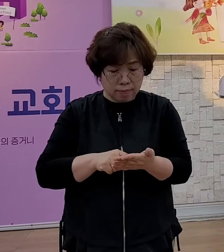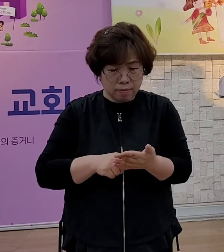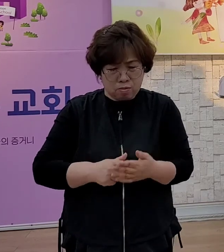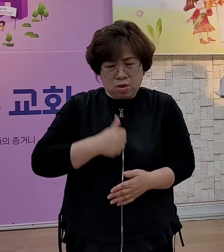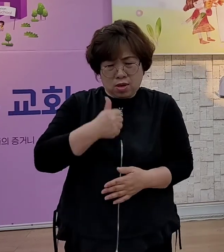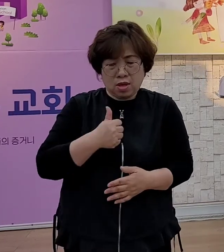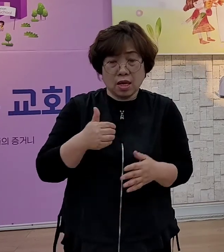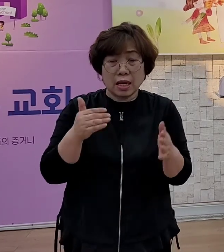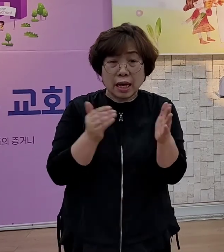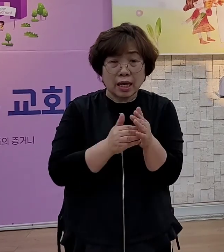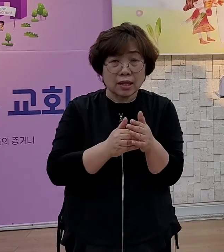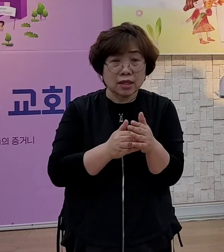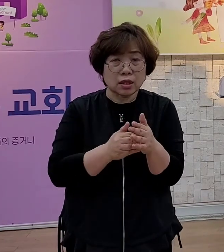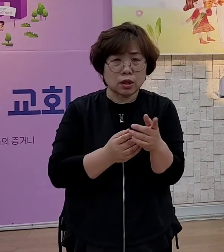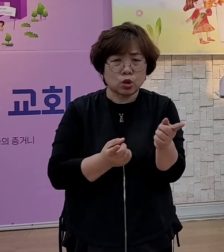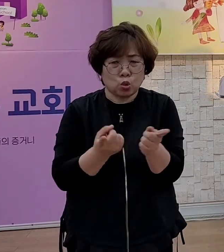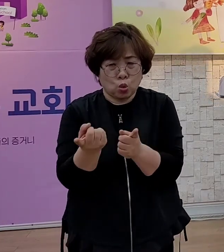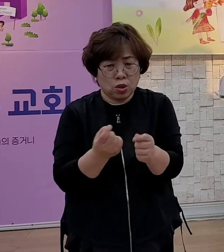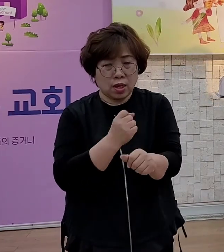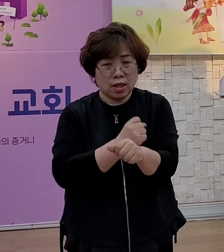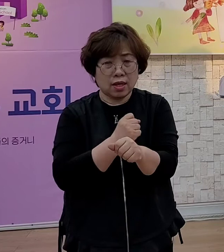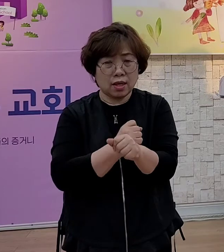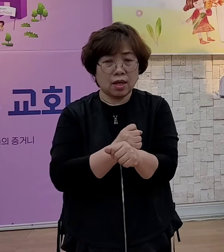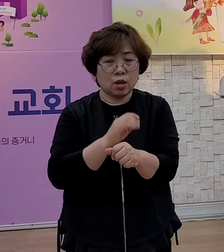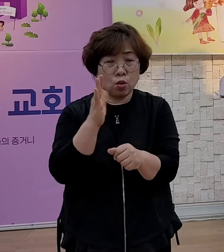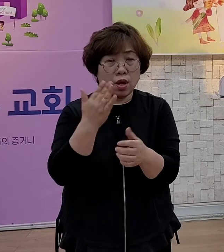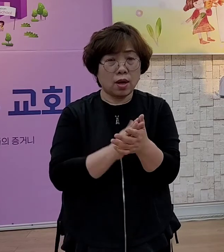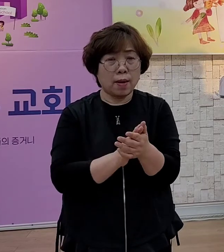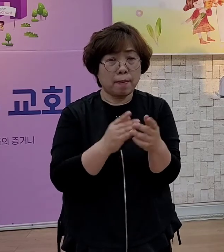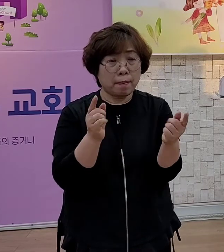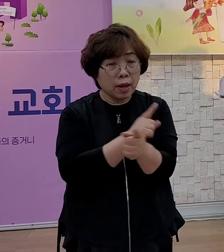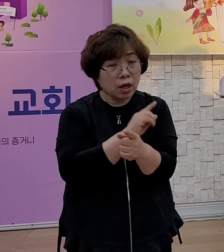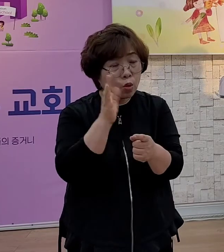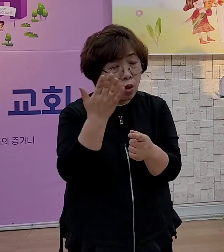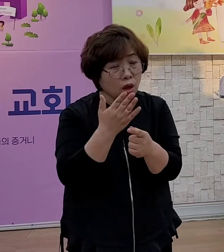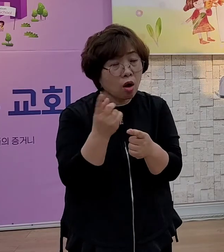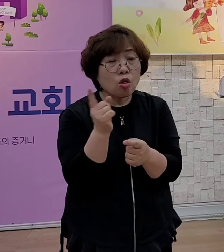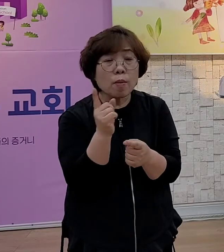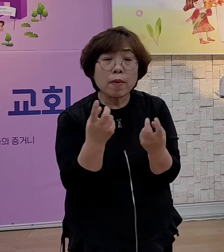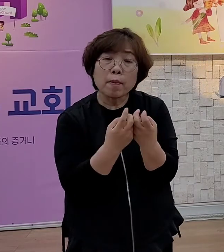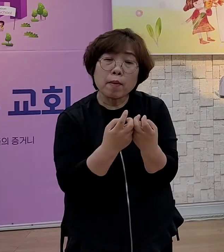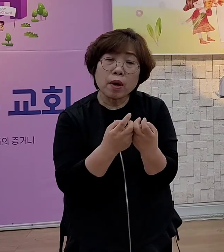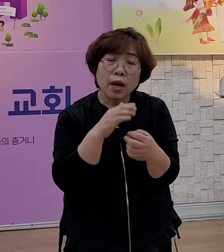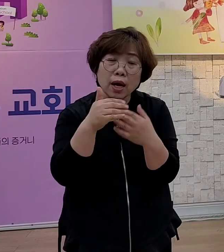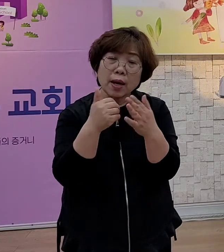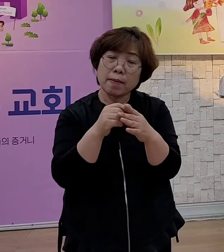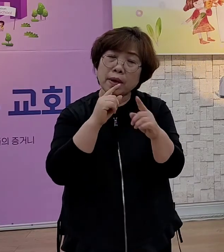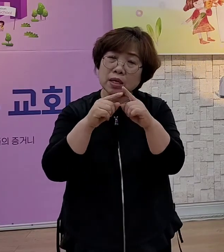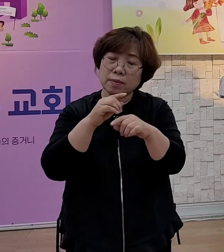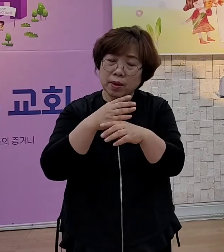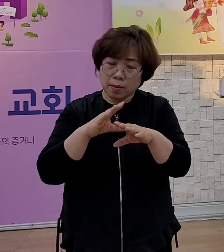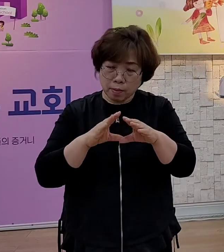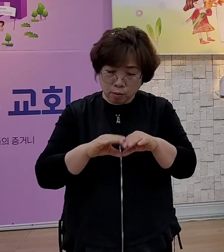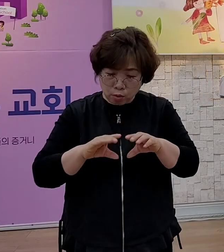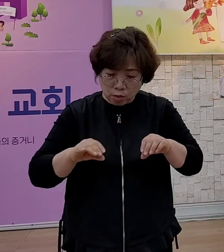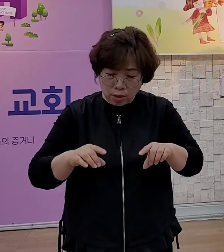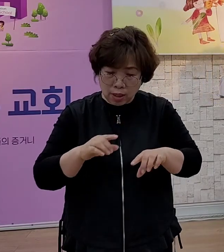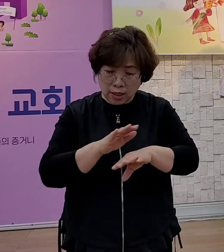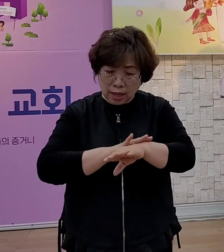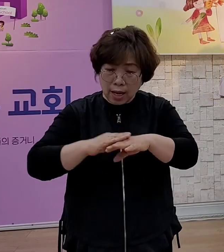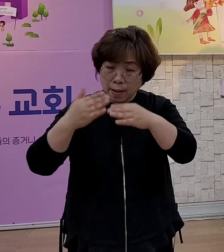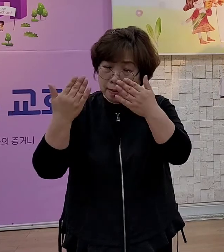성을 내는 것까지 전부 다 어떻게 바뀌어야 된다고요? 하나님의 말씀을 온유함으로 잘 받을 수